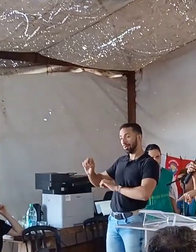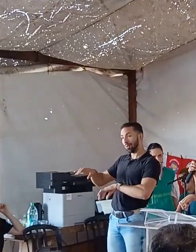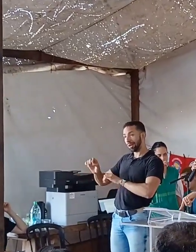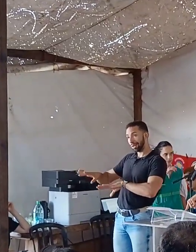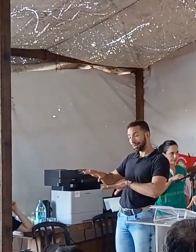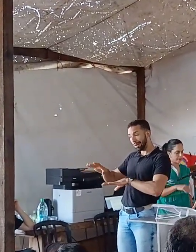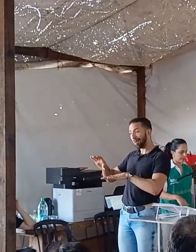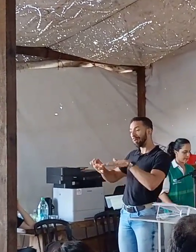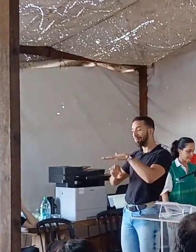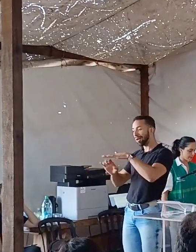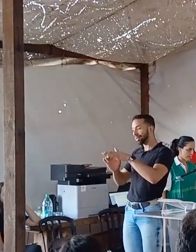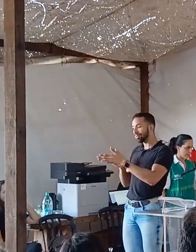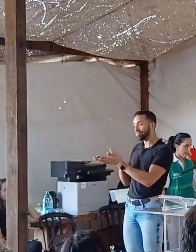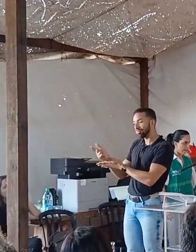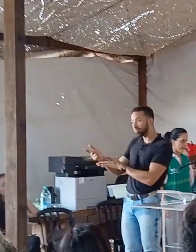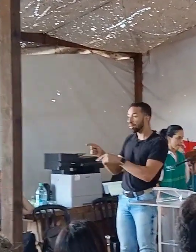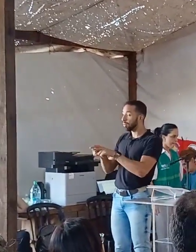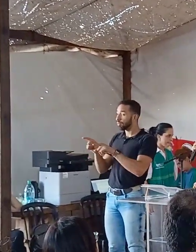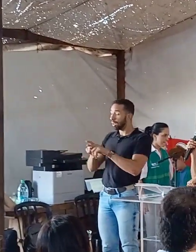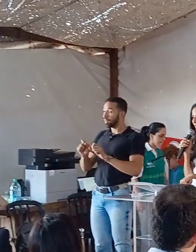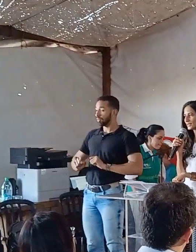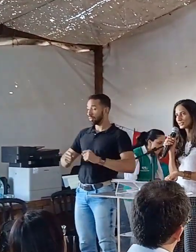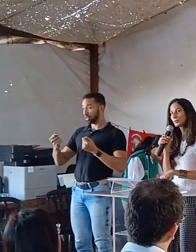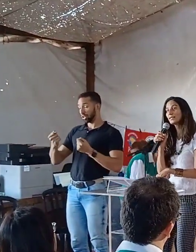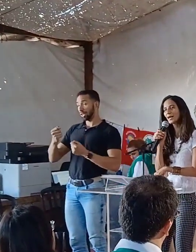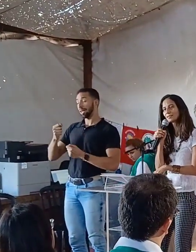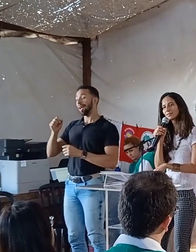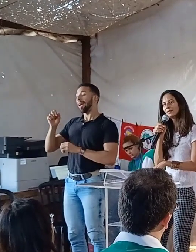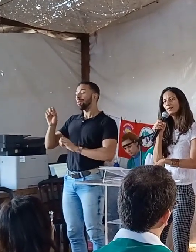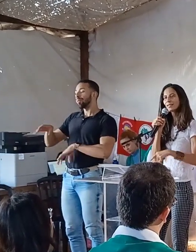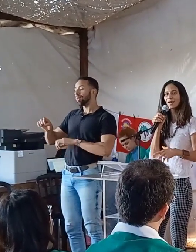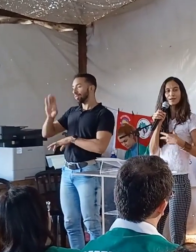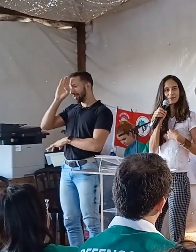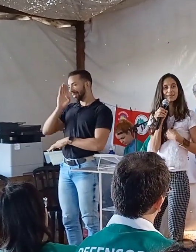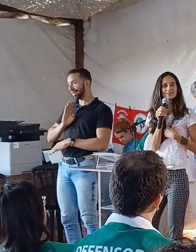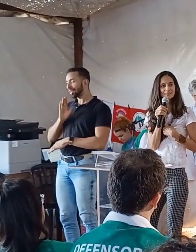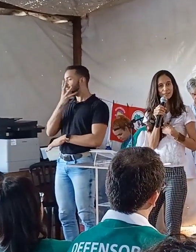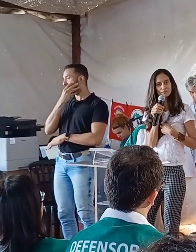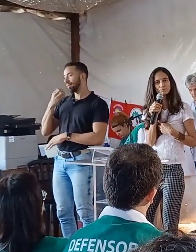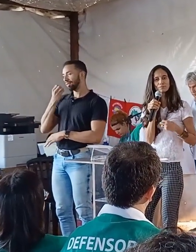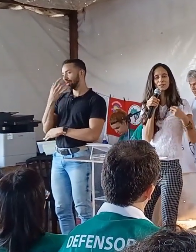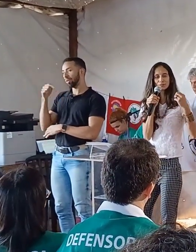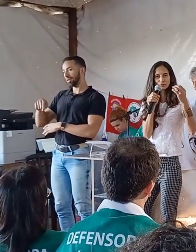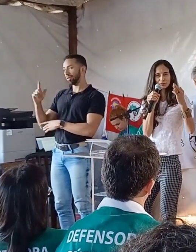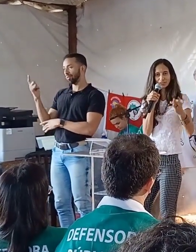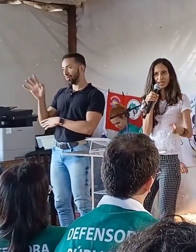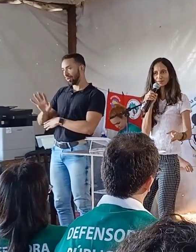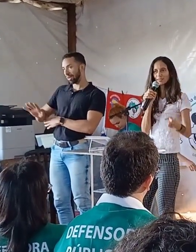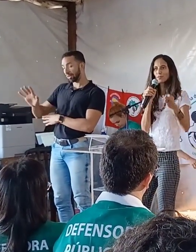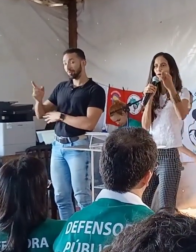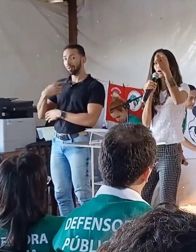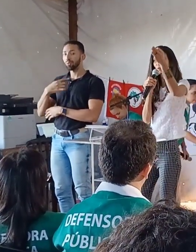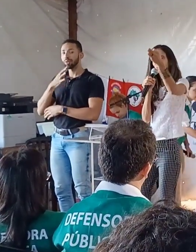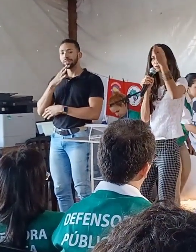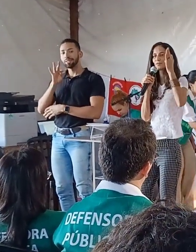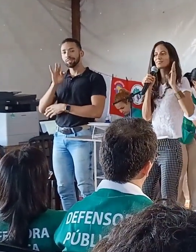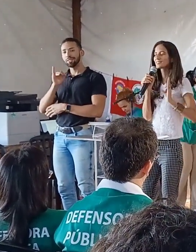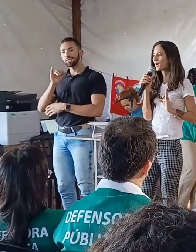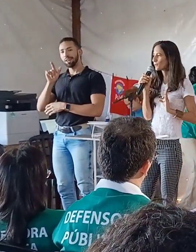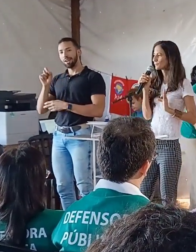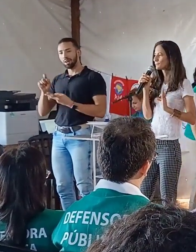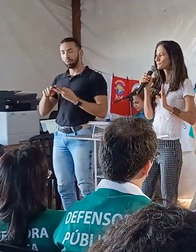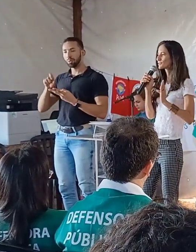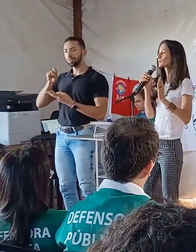educação e defendia a educação pública, gratuita e de qualidade em Goiás. Lá conheci Dr. Tiago Gregório,